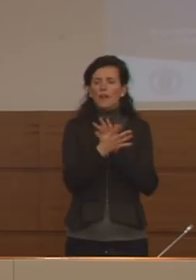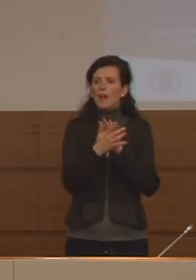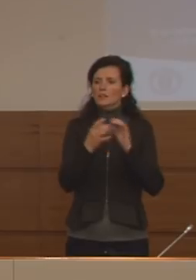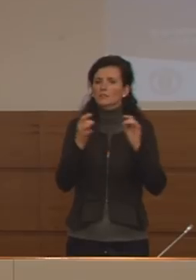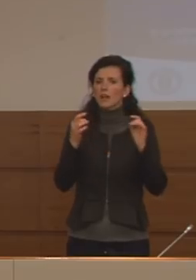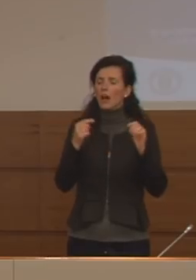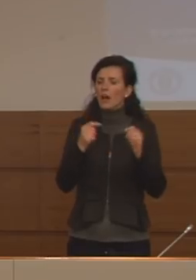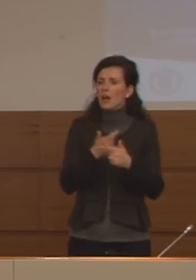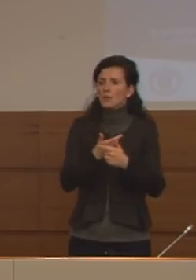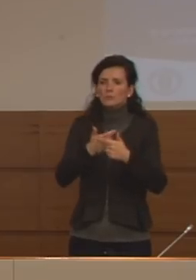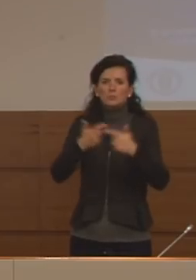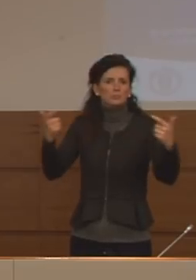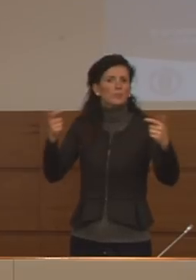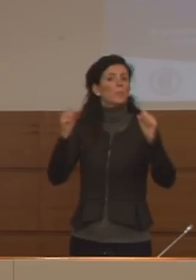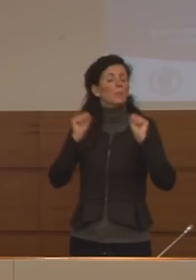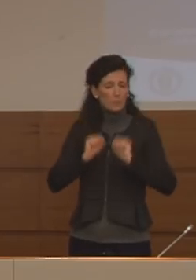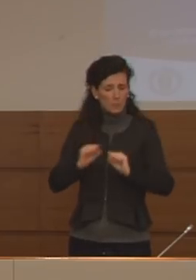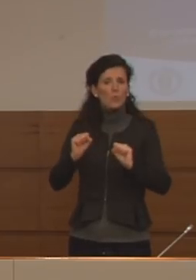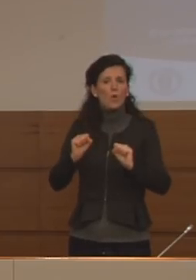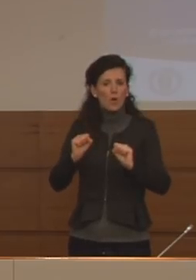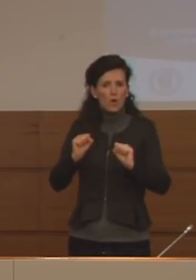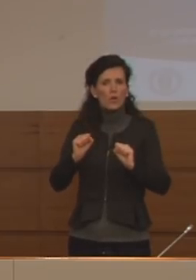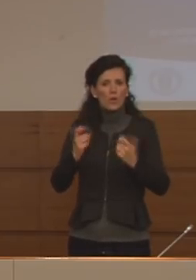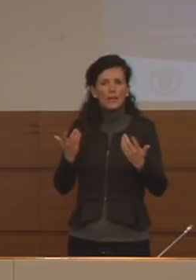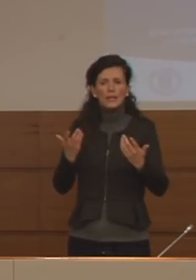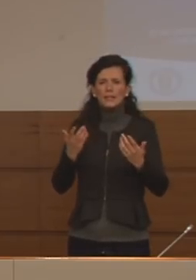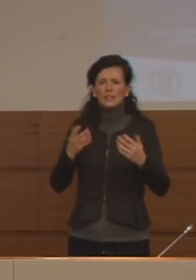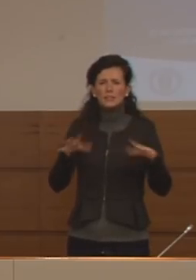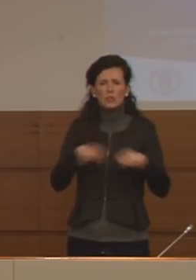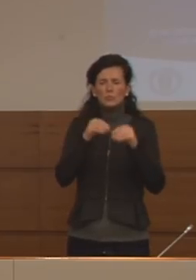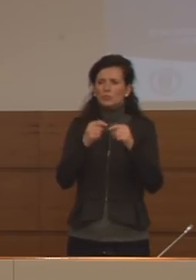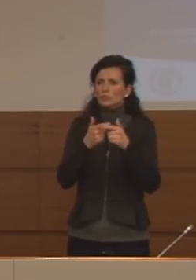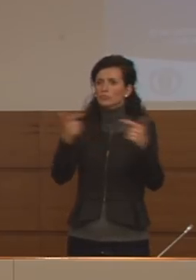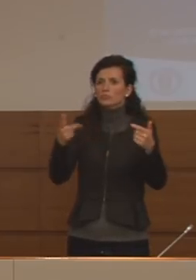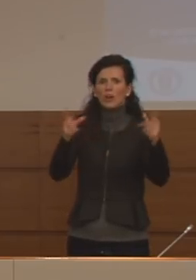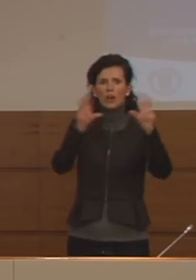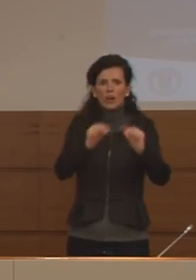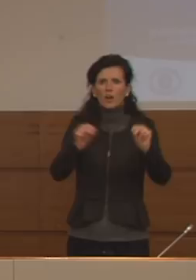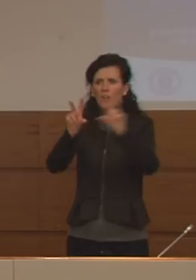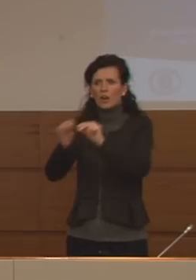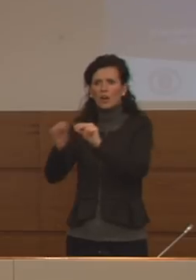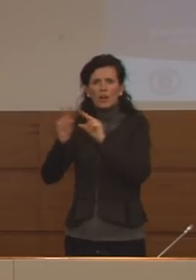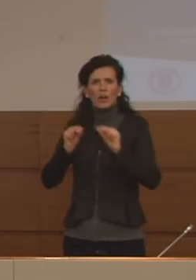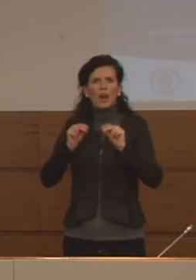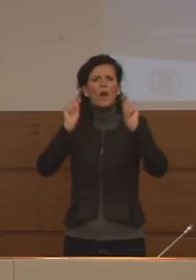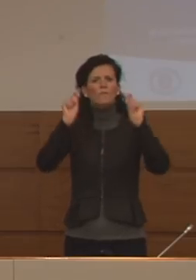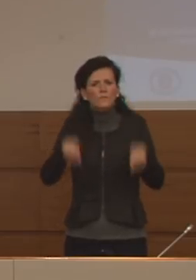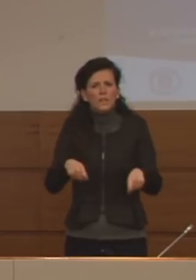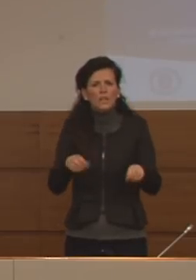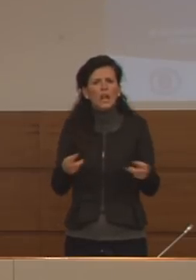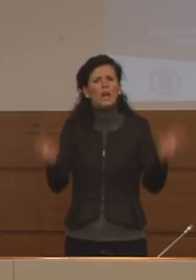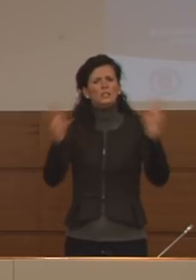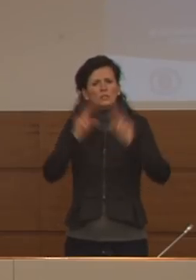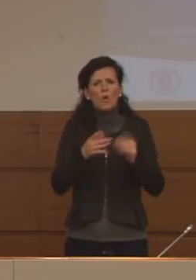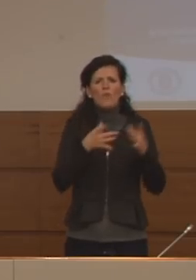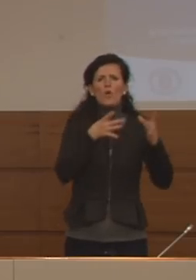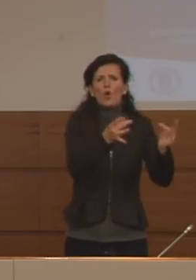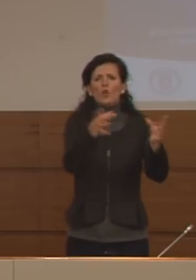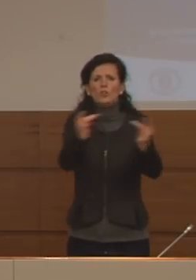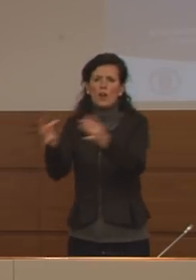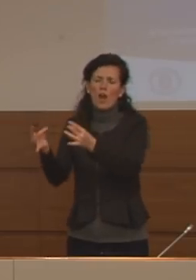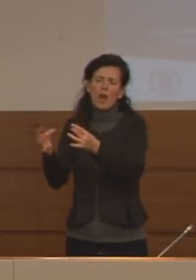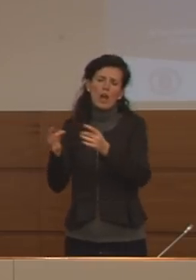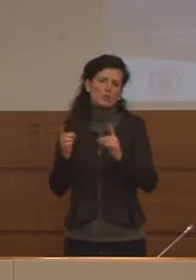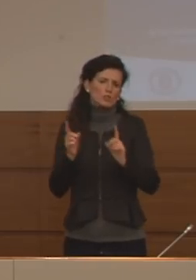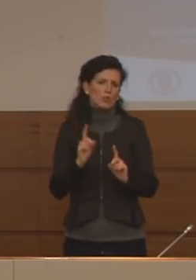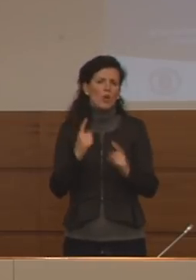cui si innescano dei meccanismi repentini di riavvio del contagio per questo